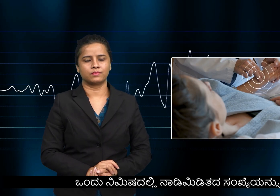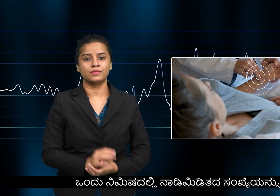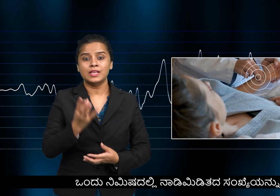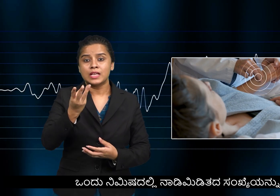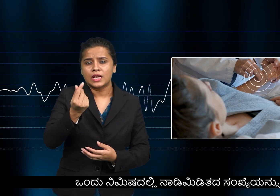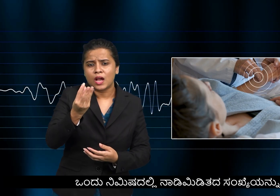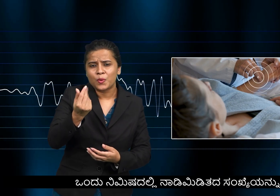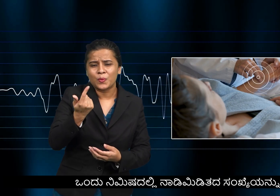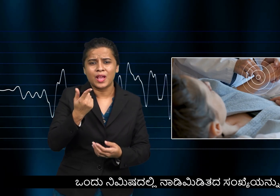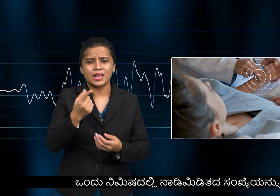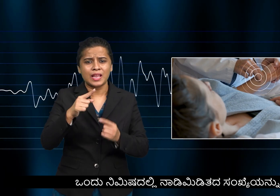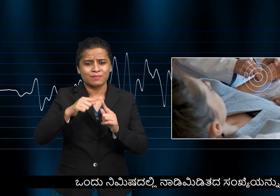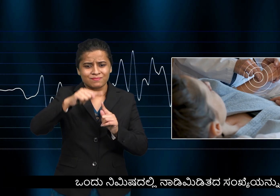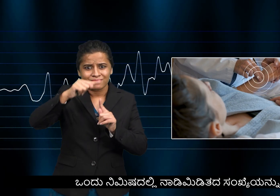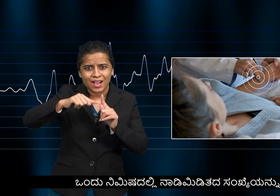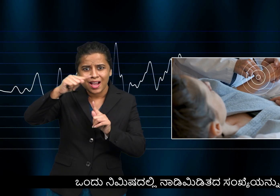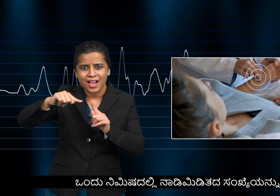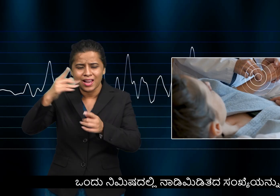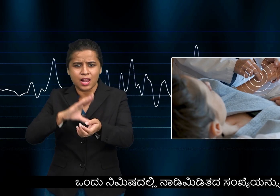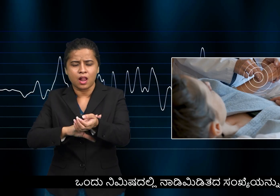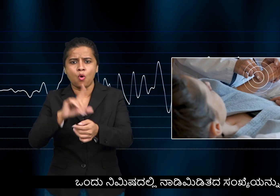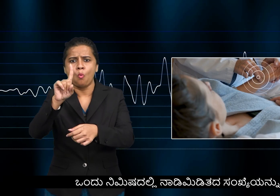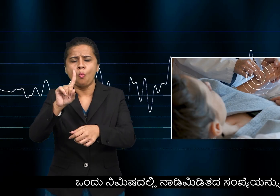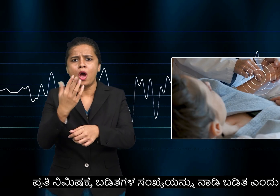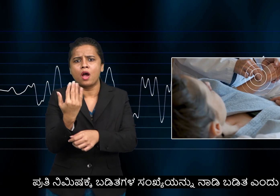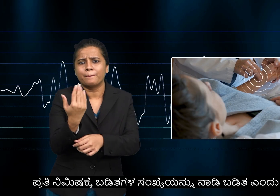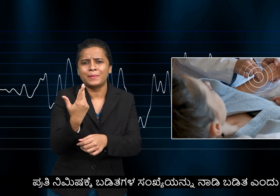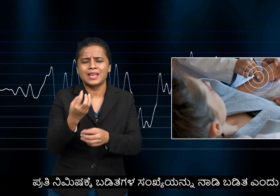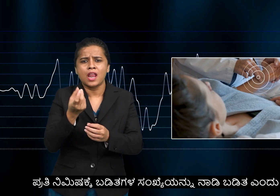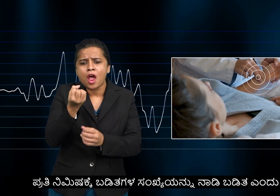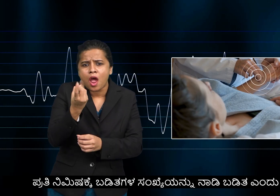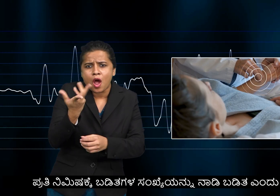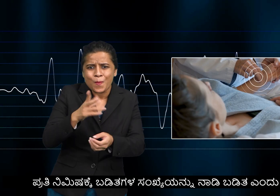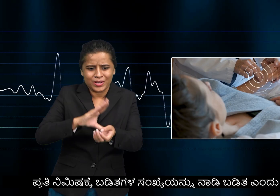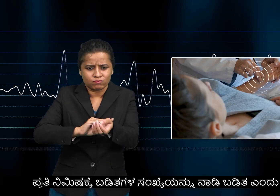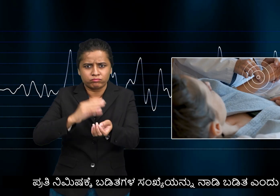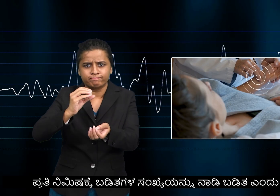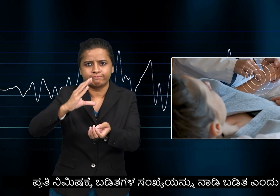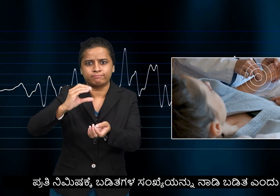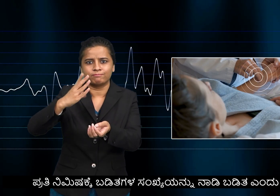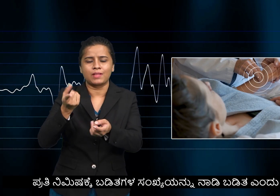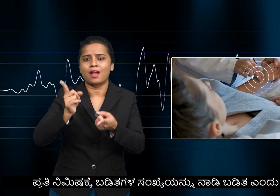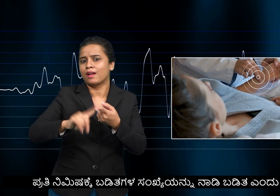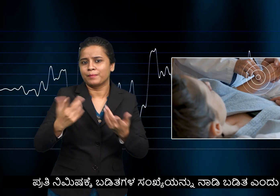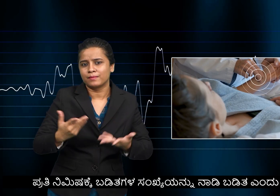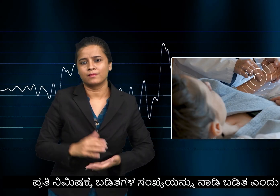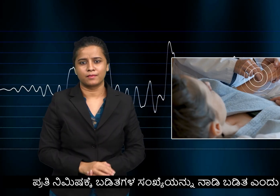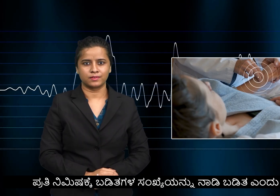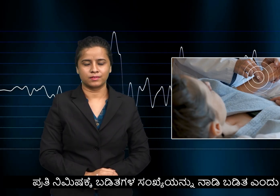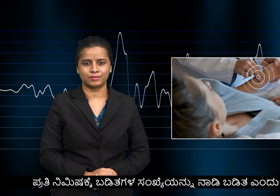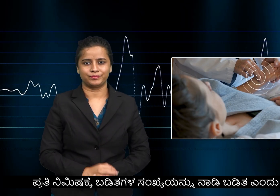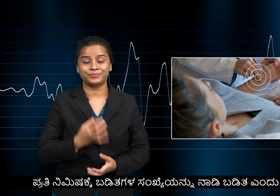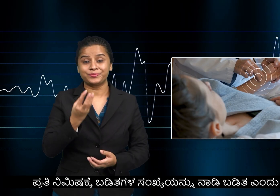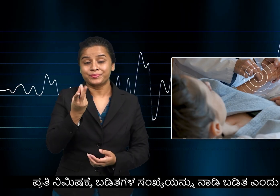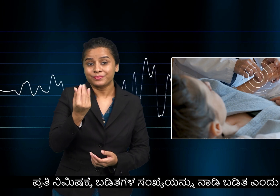ಒಂದು ನಿಮಿಷದಲ್ಲಿ ನಾಡಿ ಮಿಡಿತದ ಸಂಖ್ಯೆಯನ್ನು ಎಣಿಸಿ. ಪ್ರತಿ ನಿಮಿಷಕ್ಕೆ ಬಡಿತಗಳ ಸಂಖ್ಯೆಯನ್ನು